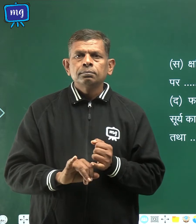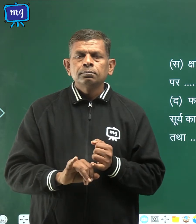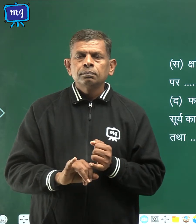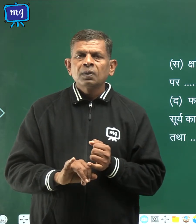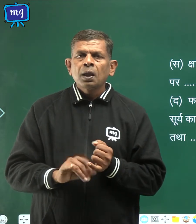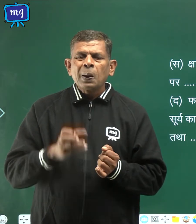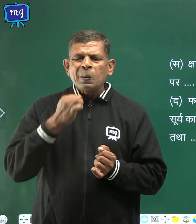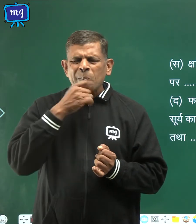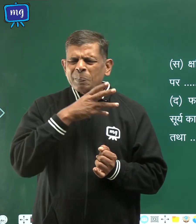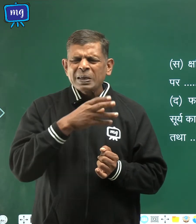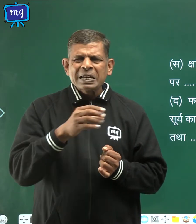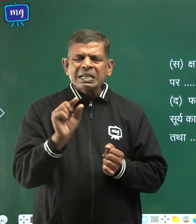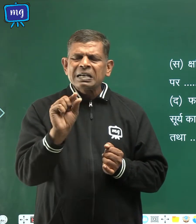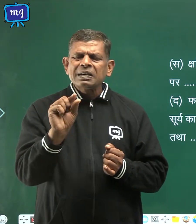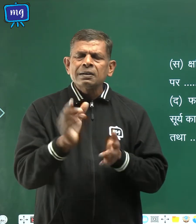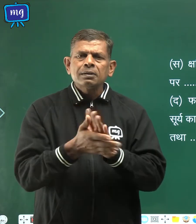क्षतिग्रस्त बीज